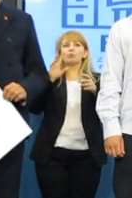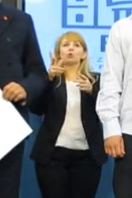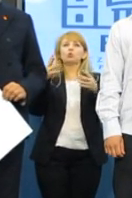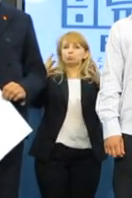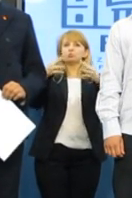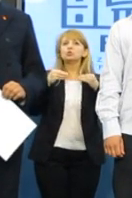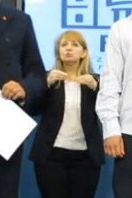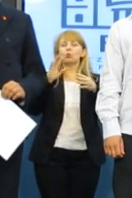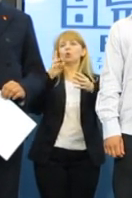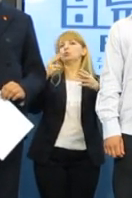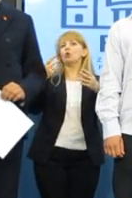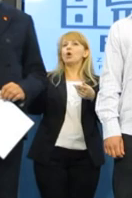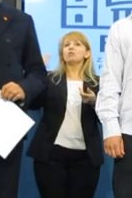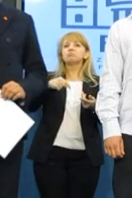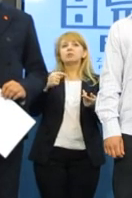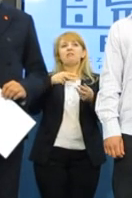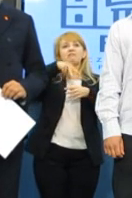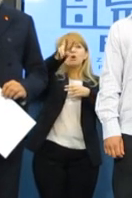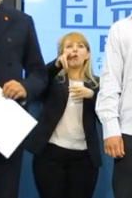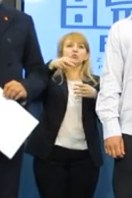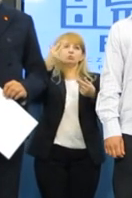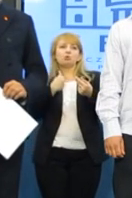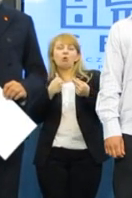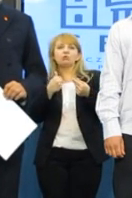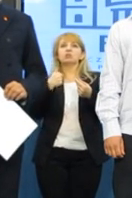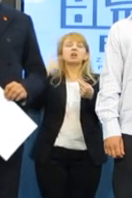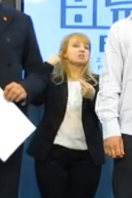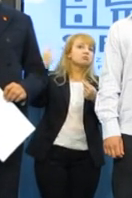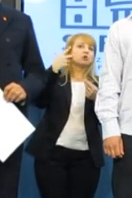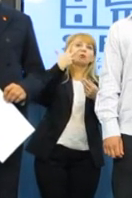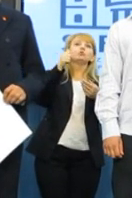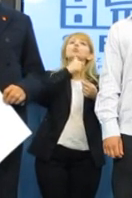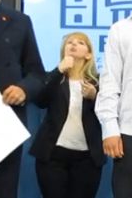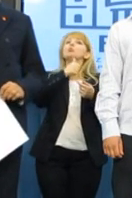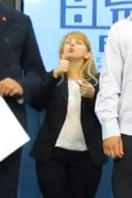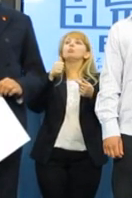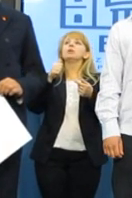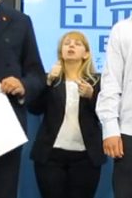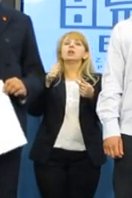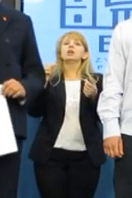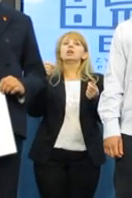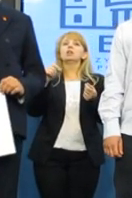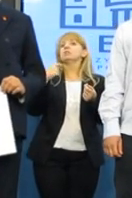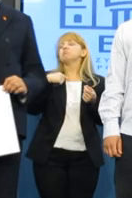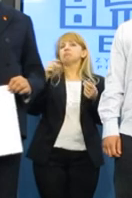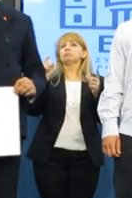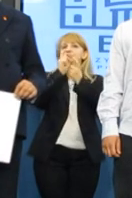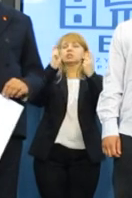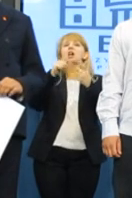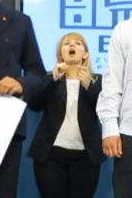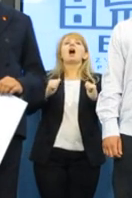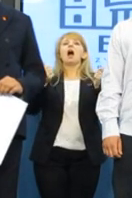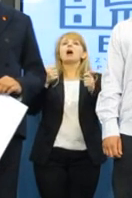przez Jana Krzysztofa Bieleckiego. Słyszało się o trzech przynajmniej próbach interwencji ze strony Jana Krzysztofa Bieleckiego